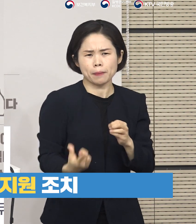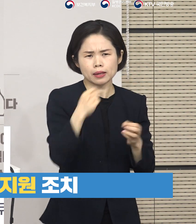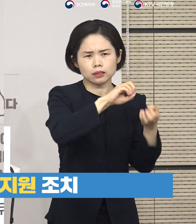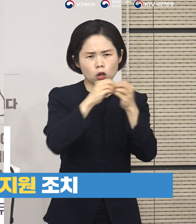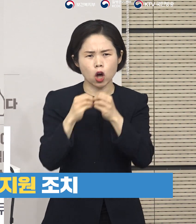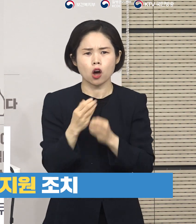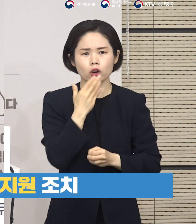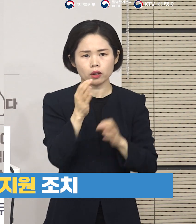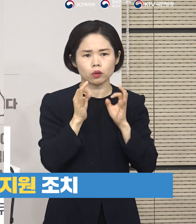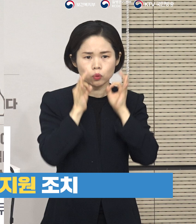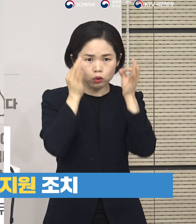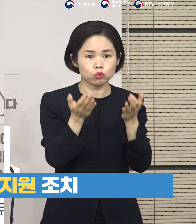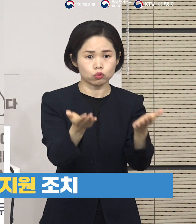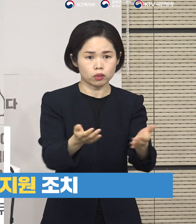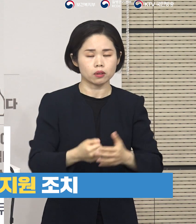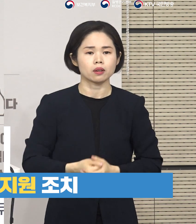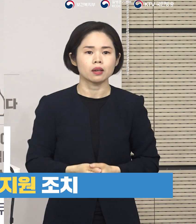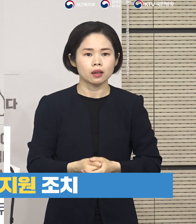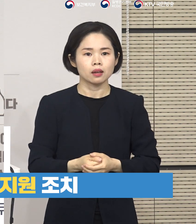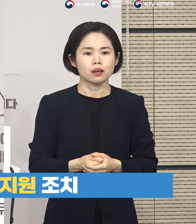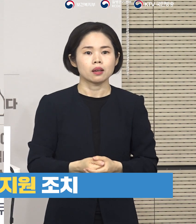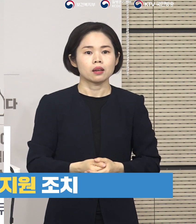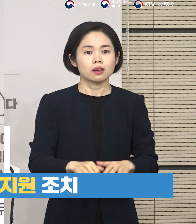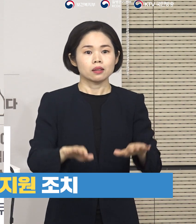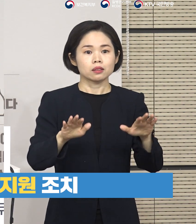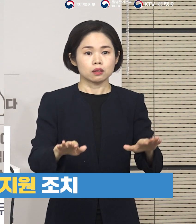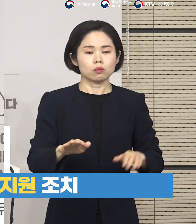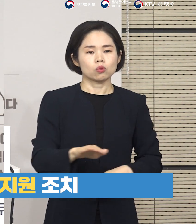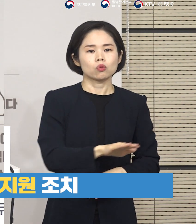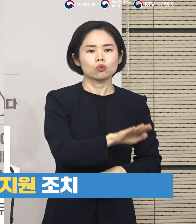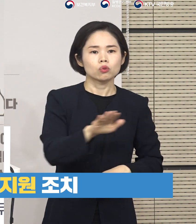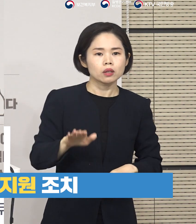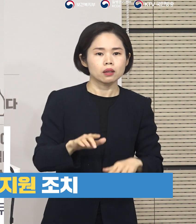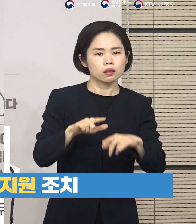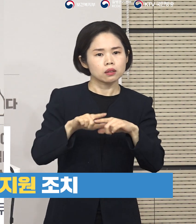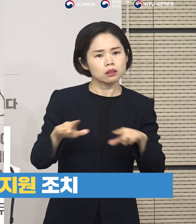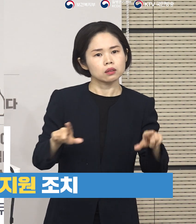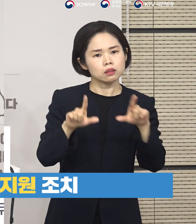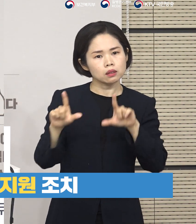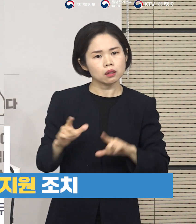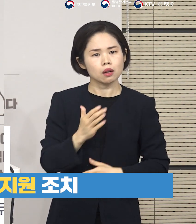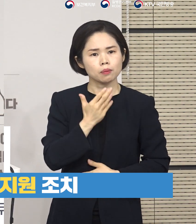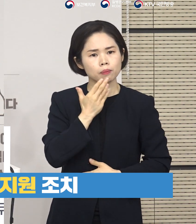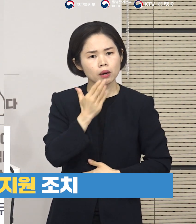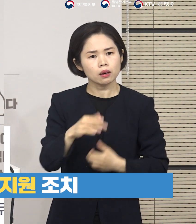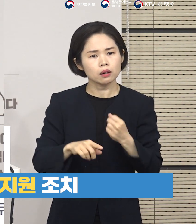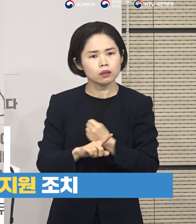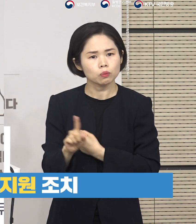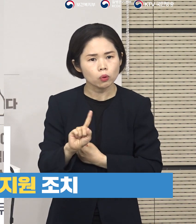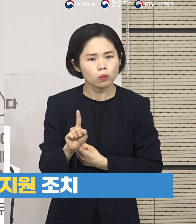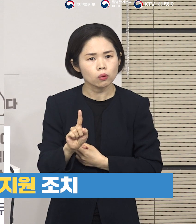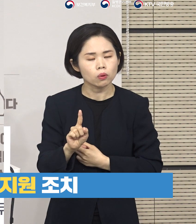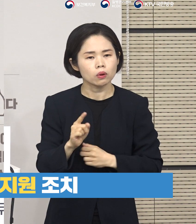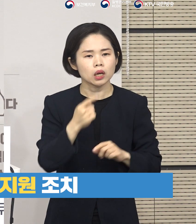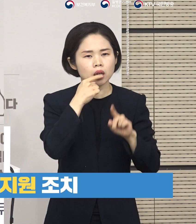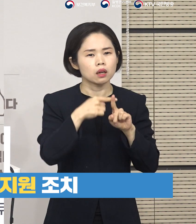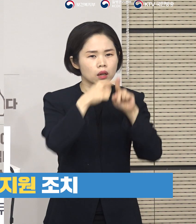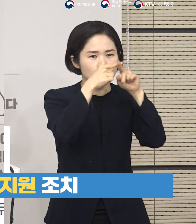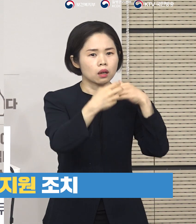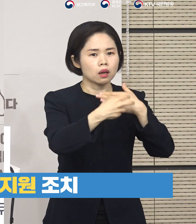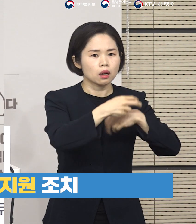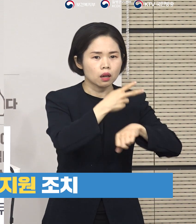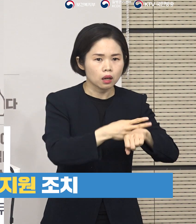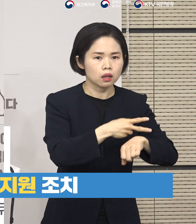수 있도록 신속히 조치하겠습니다. 지금 우리가 누리는 이러한 부분적인 일상의 회복은